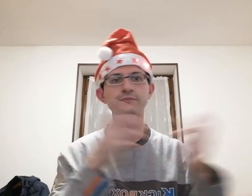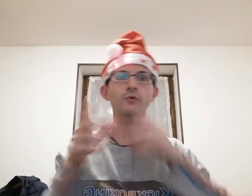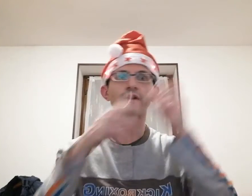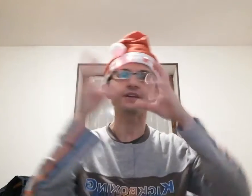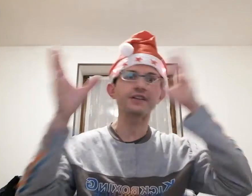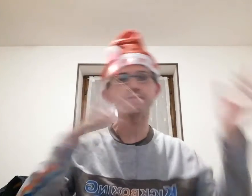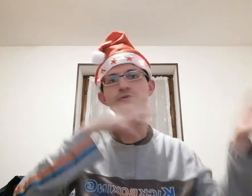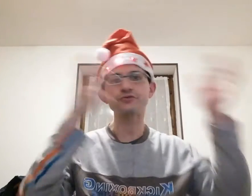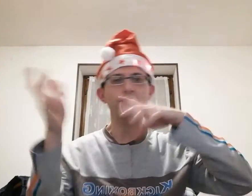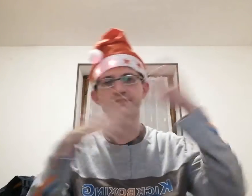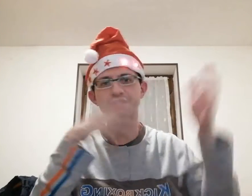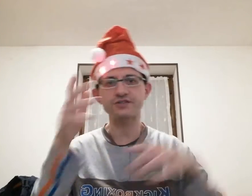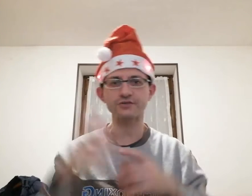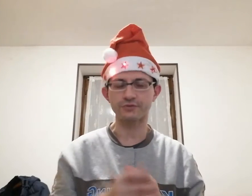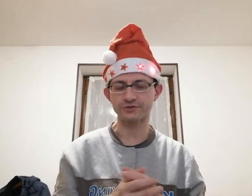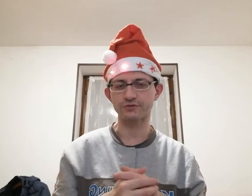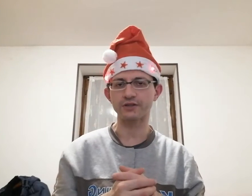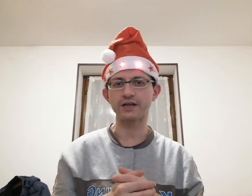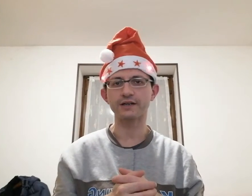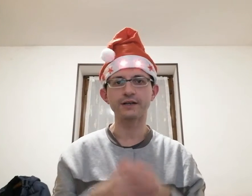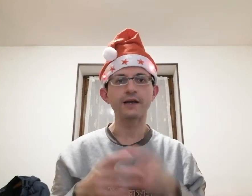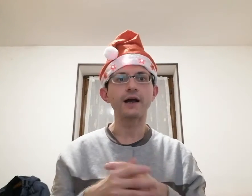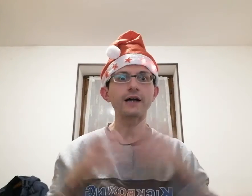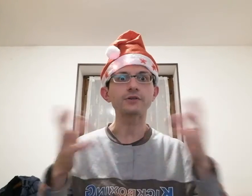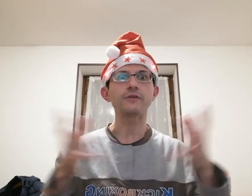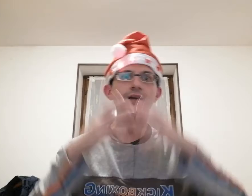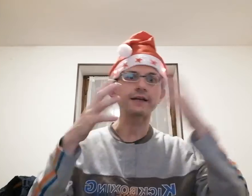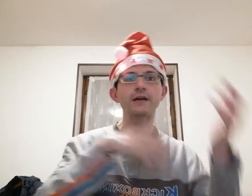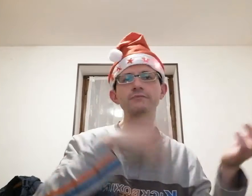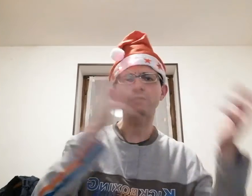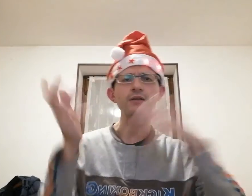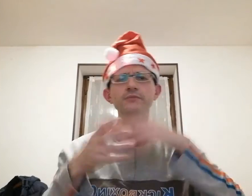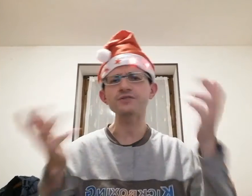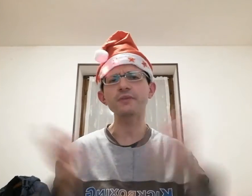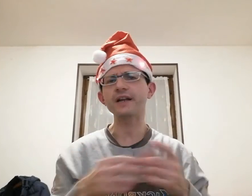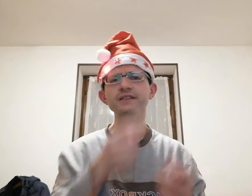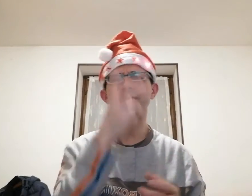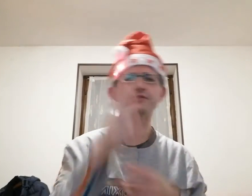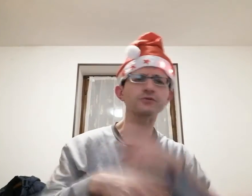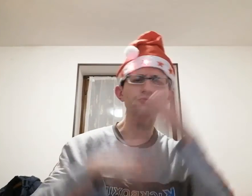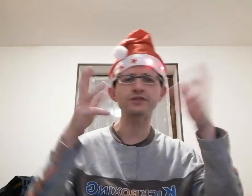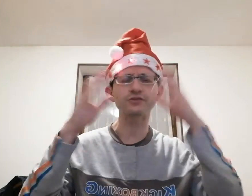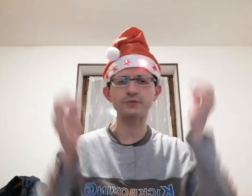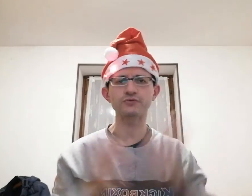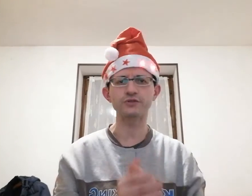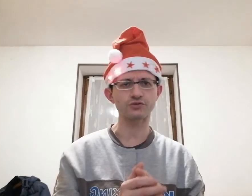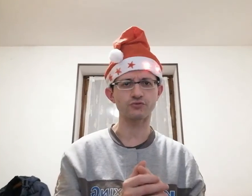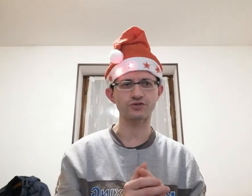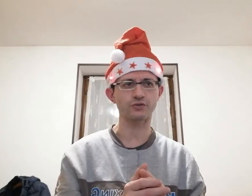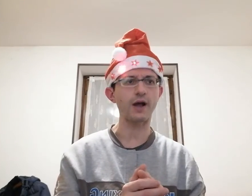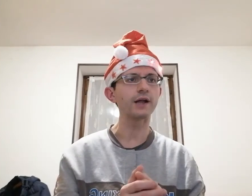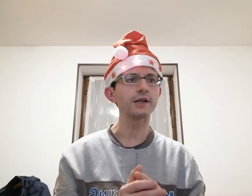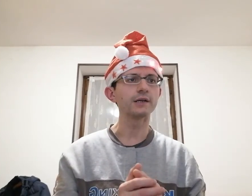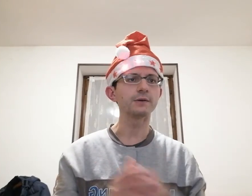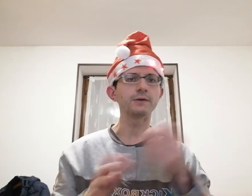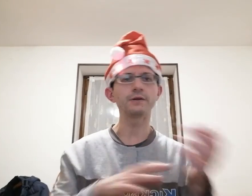con l'asterisco, lo scuro asterisco, che possono andare a trovare amici o parenti, massimo due, sì, insomma tutti i discorsi qua,